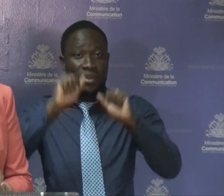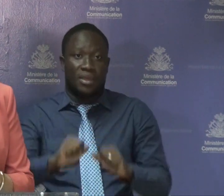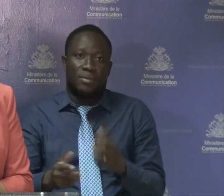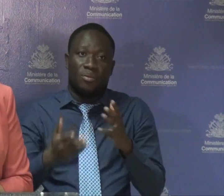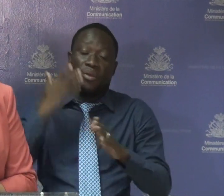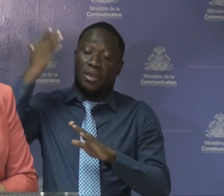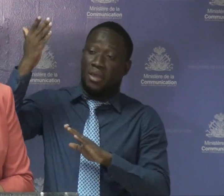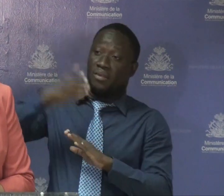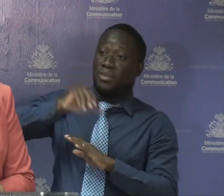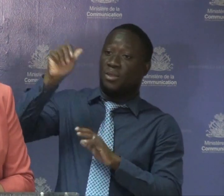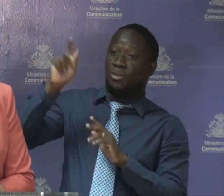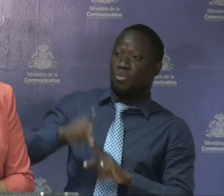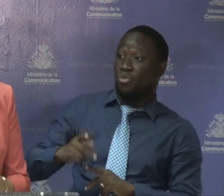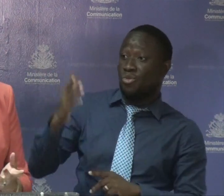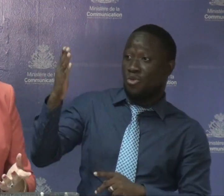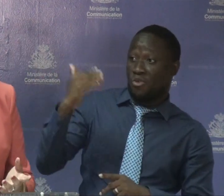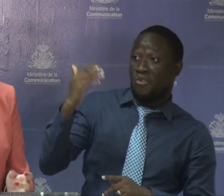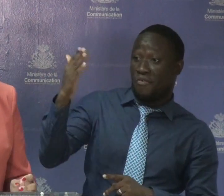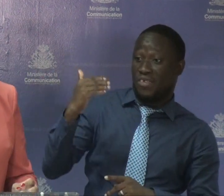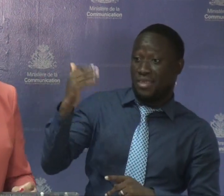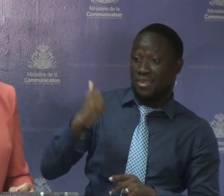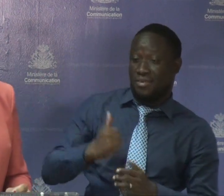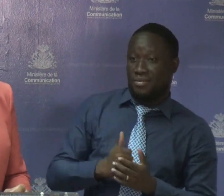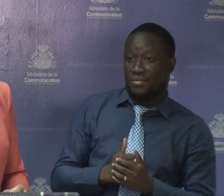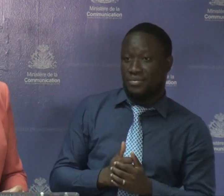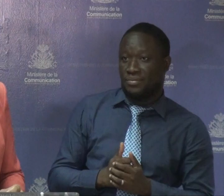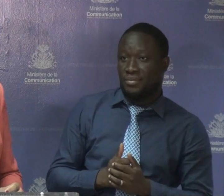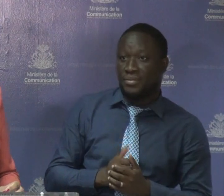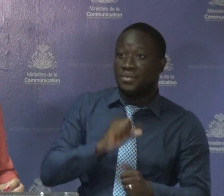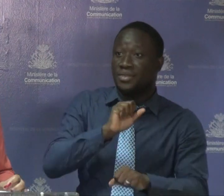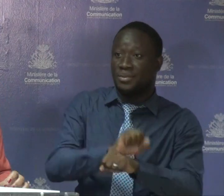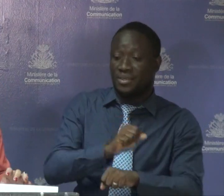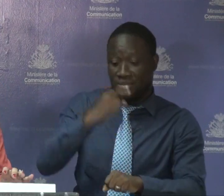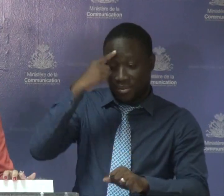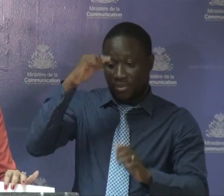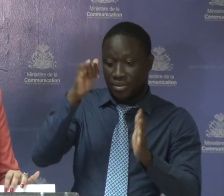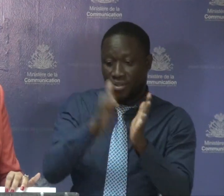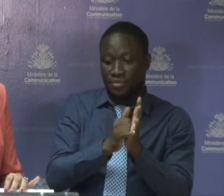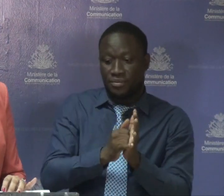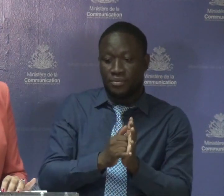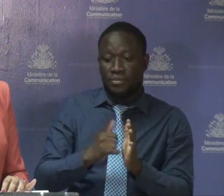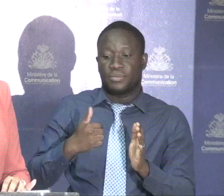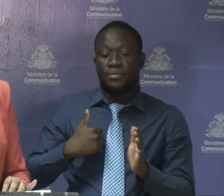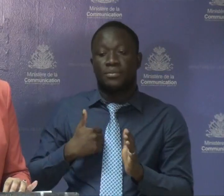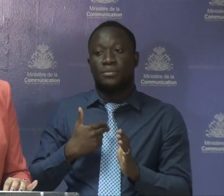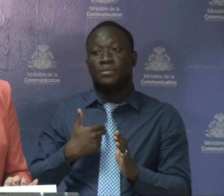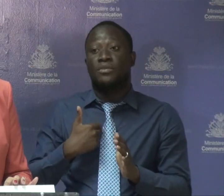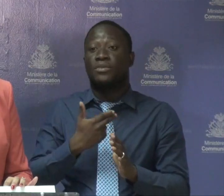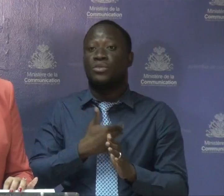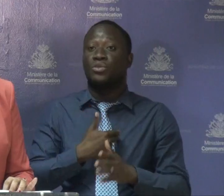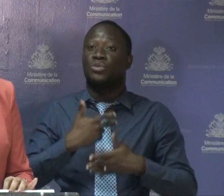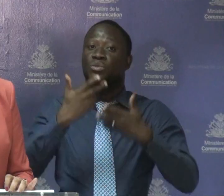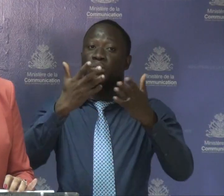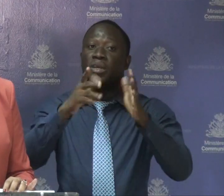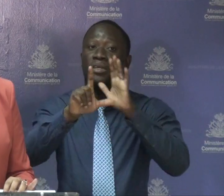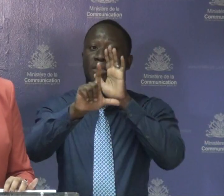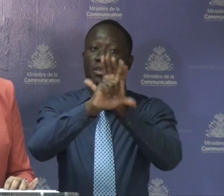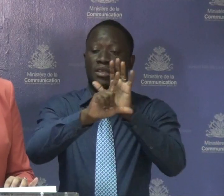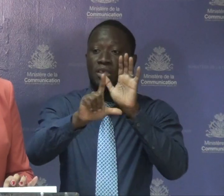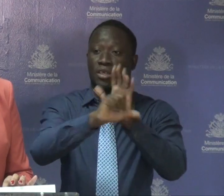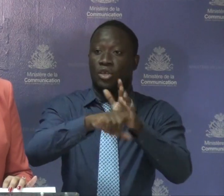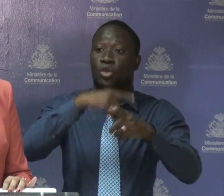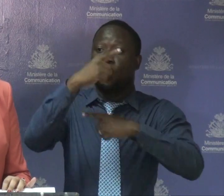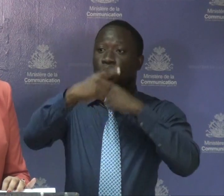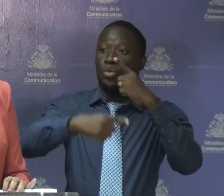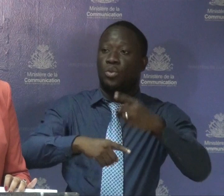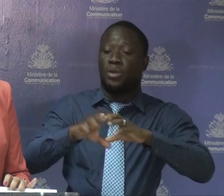moins inviter l'autre monde venir tout. Donc, nous travaillons pour ça et nous proposer des lois que nous allons déposer la